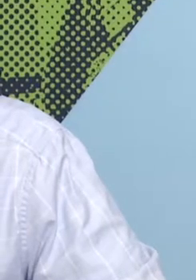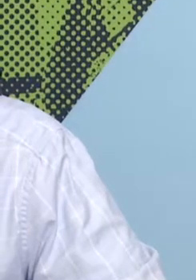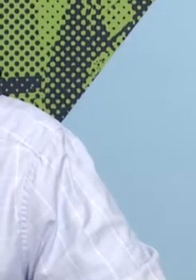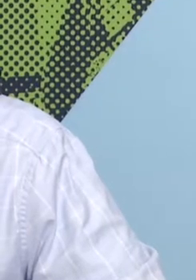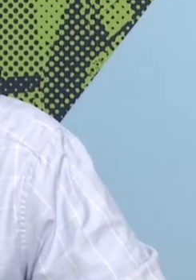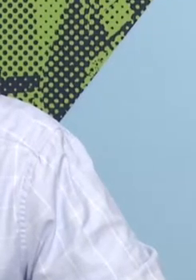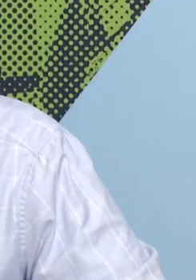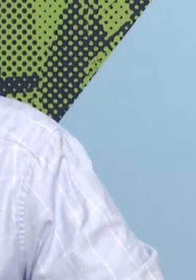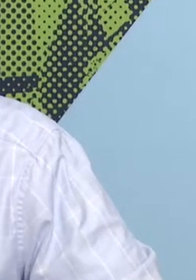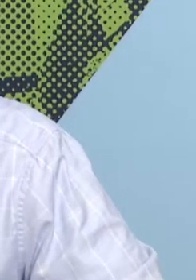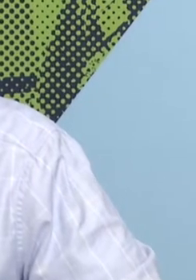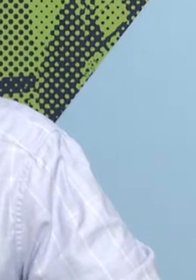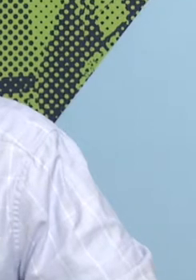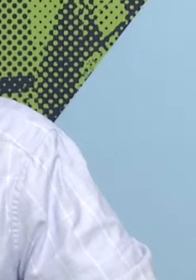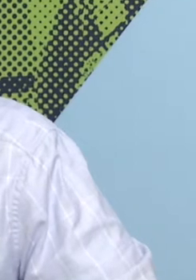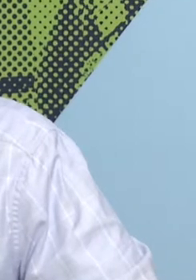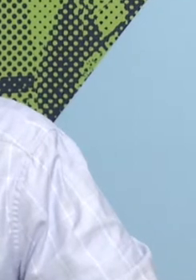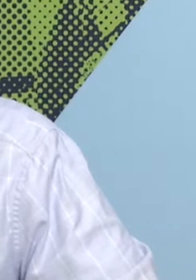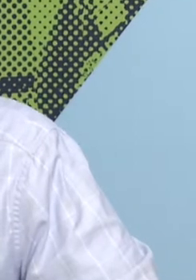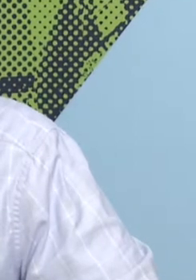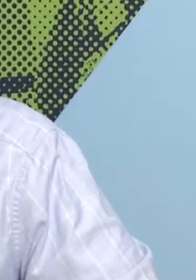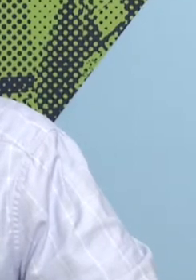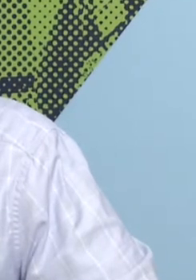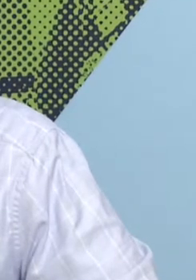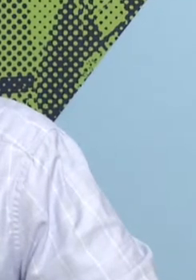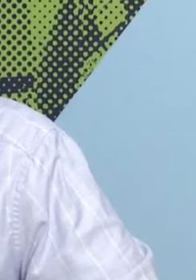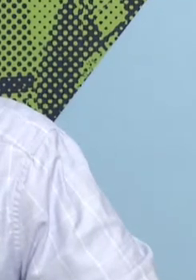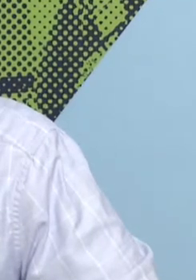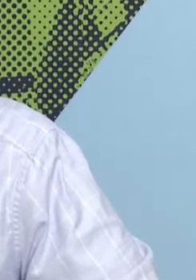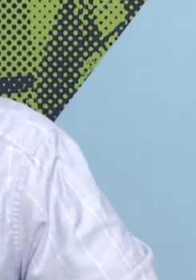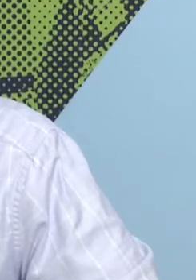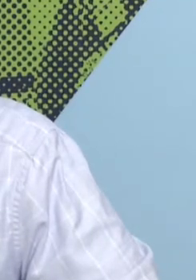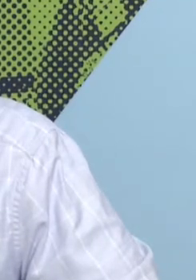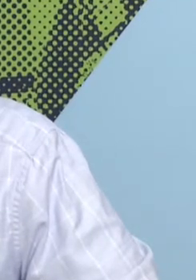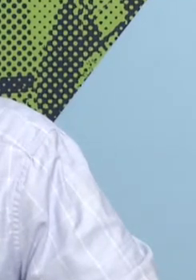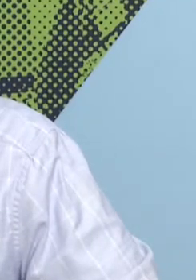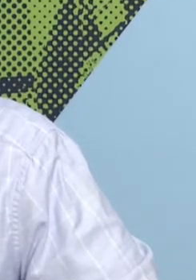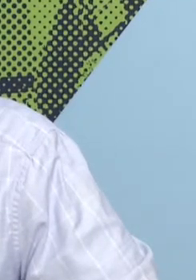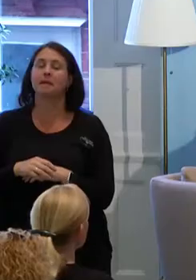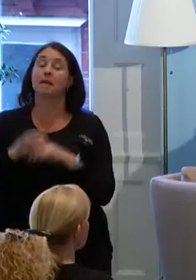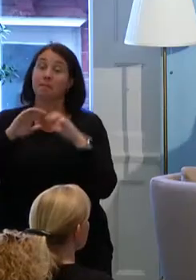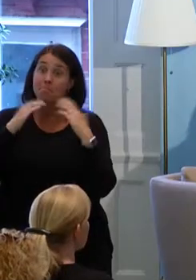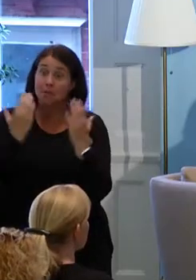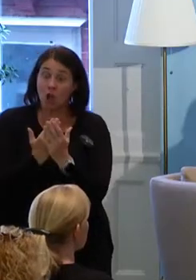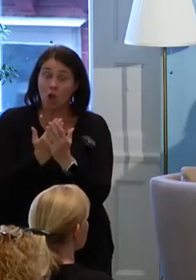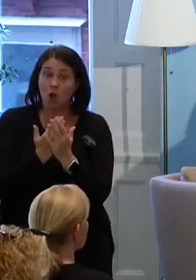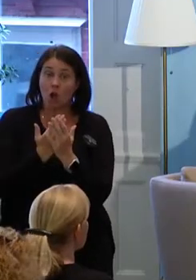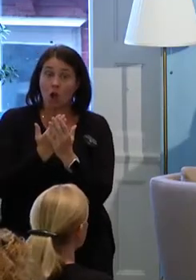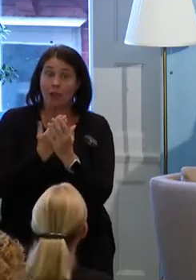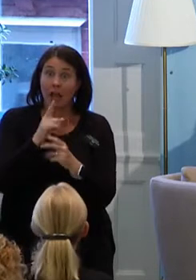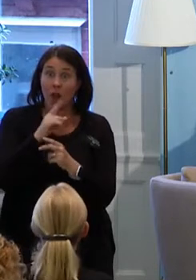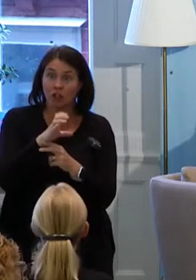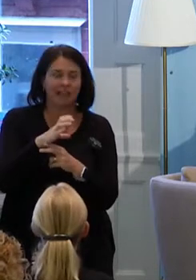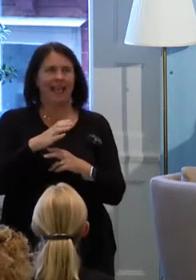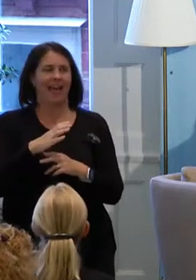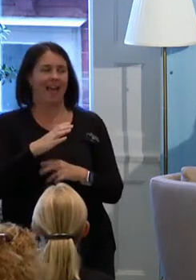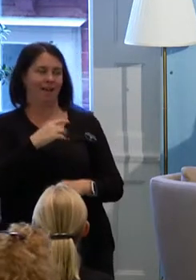en proportionalitetsprincip. Tog du alla tre punkter nu? Ja, jag skriver upp här. Bejaka JAS. Framtiden, LAS.